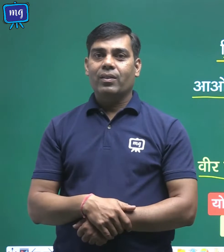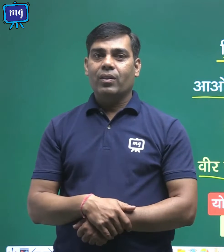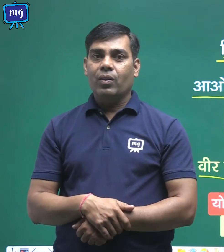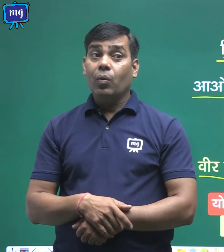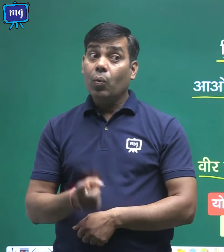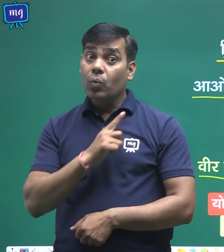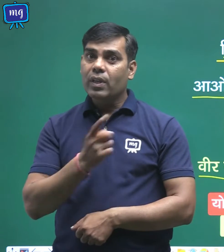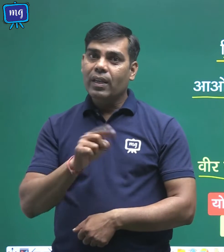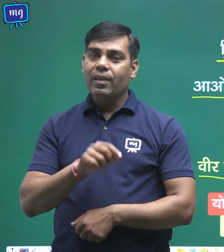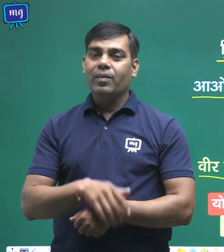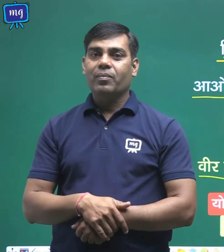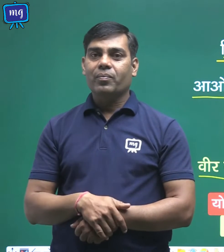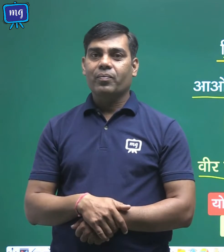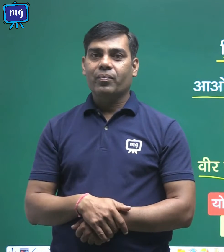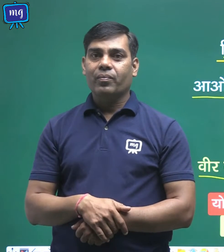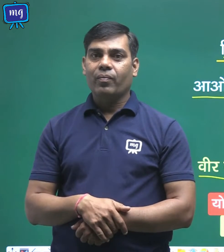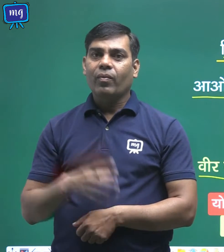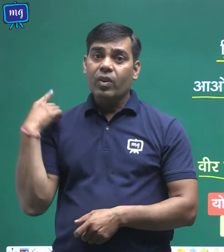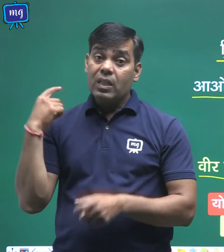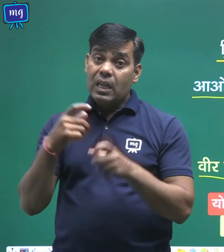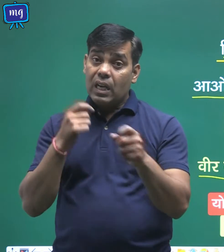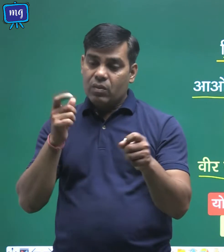उसे ही अर्जुन के बाद